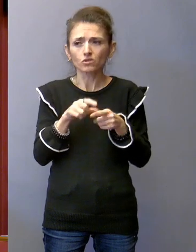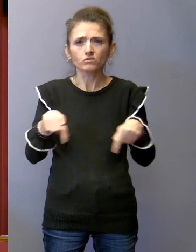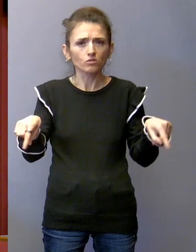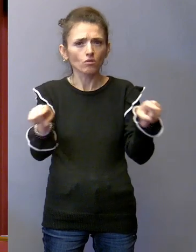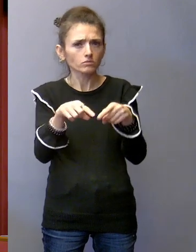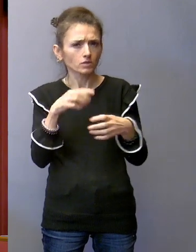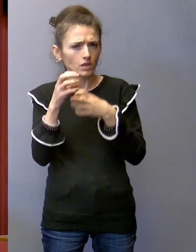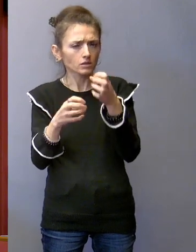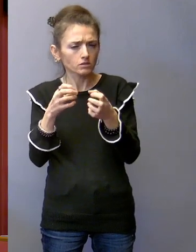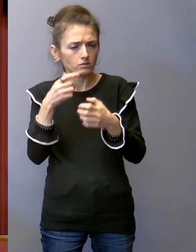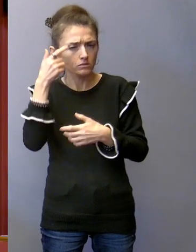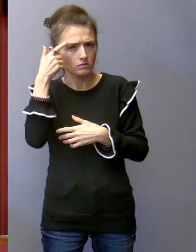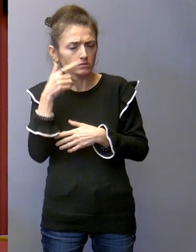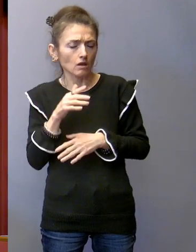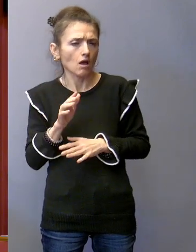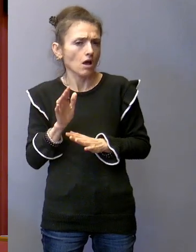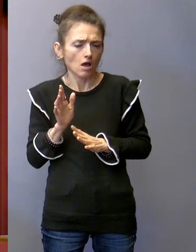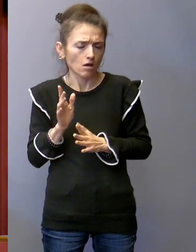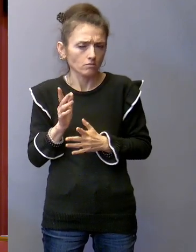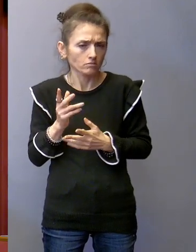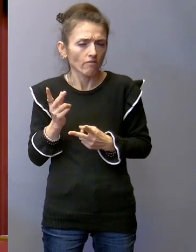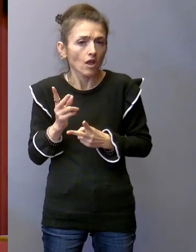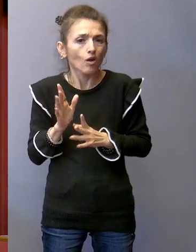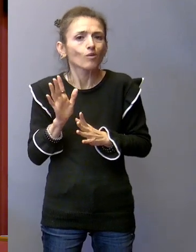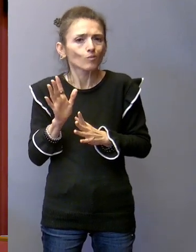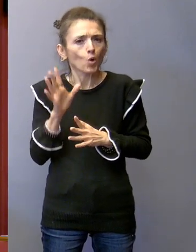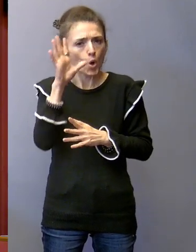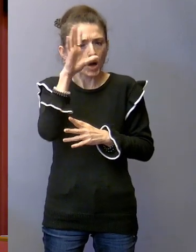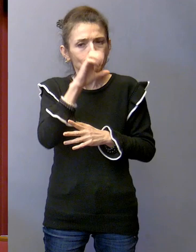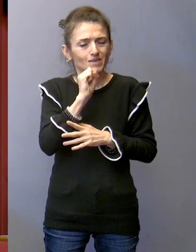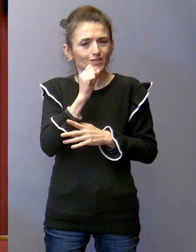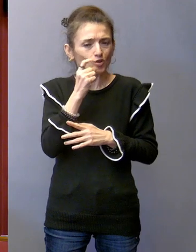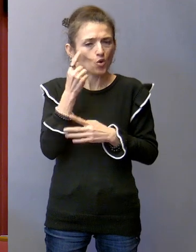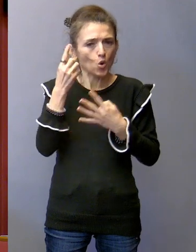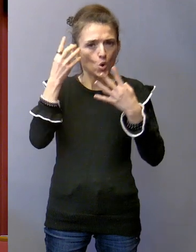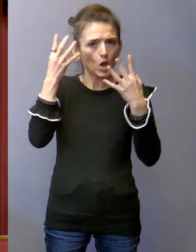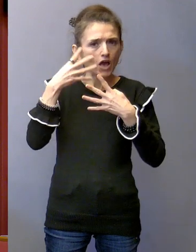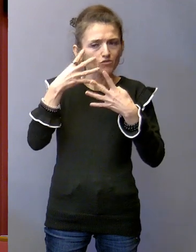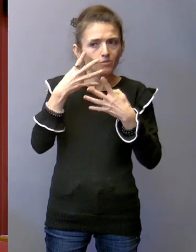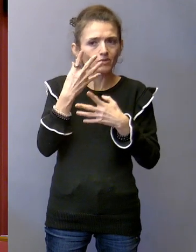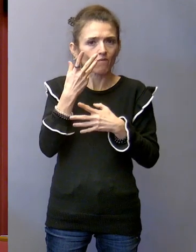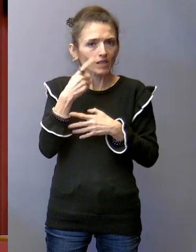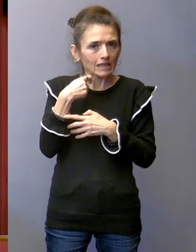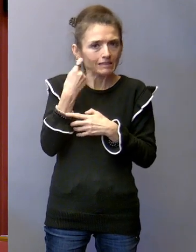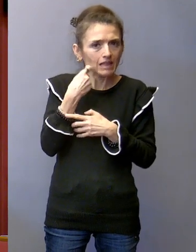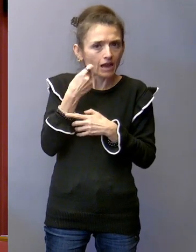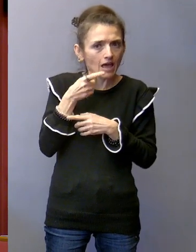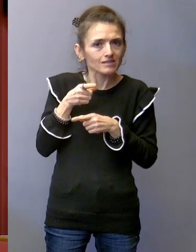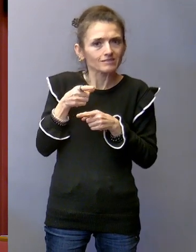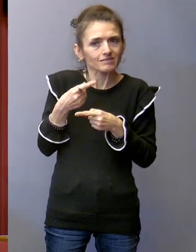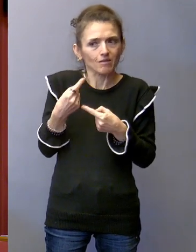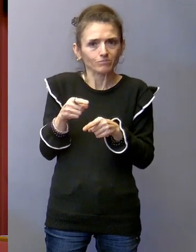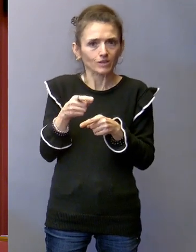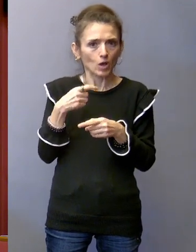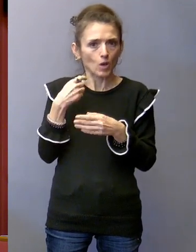per carità Però mi sembra che ho capito la ratio probabilmente Insomma c'era l'interesse comunque a evidenziare